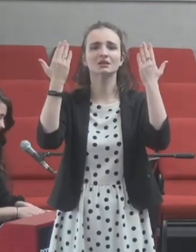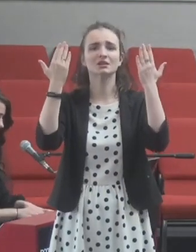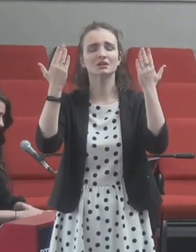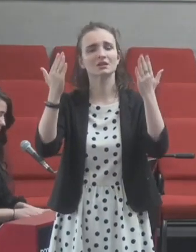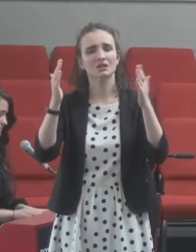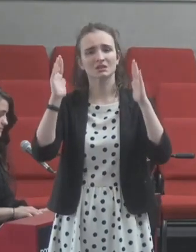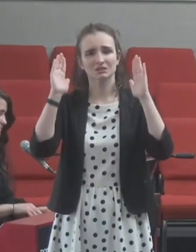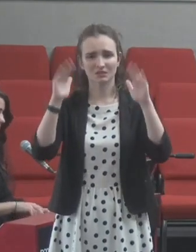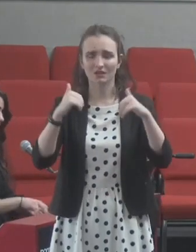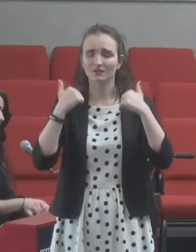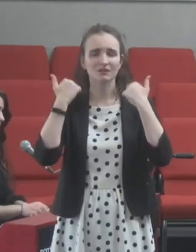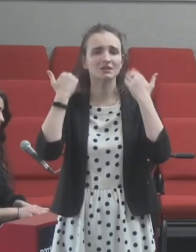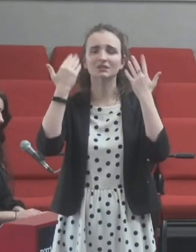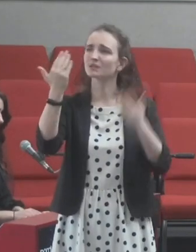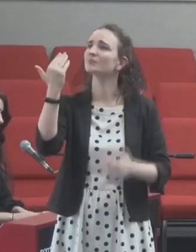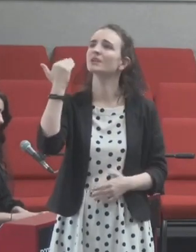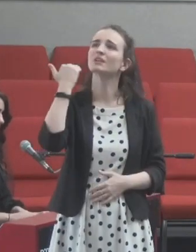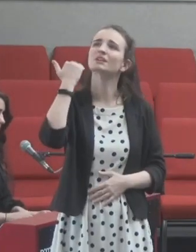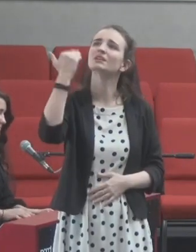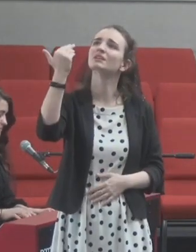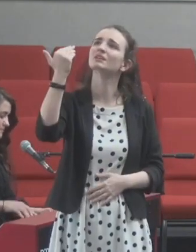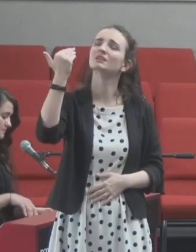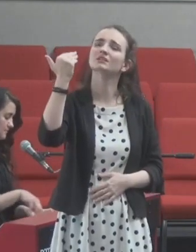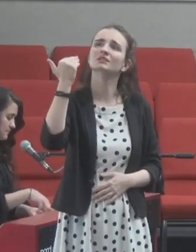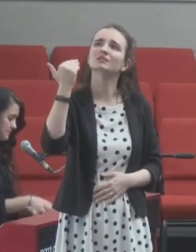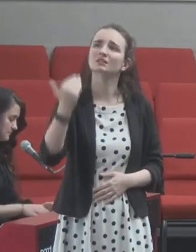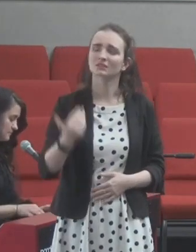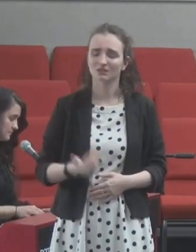Слава, слава тебе